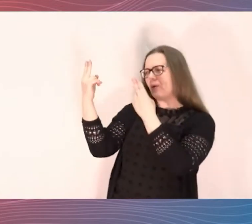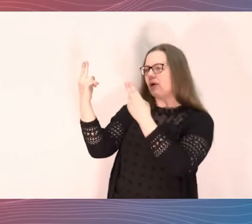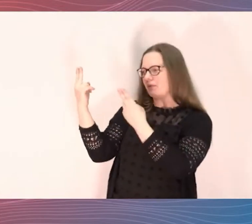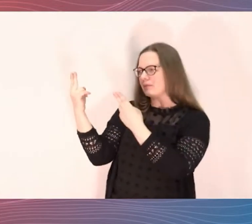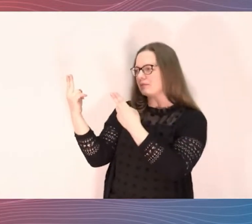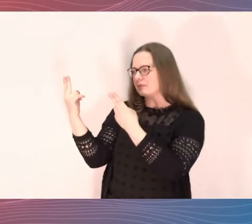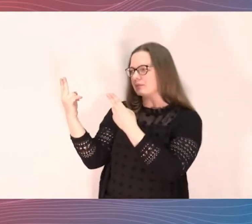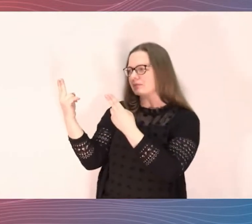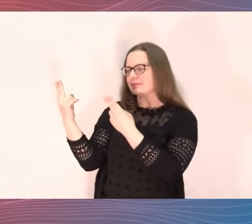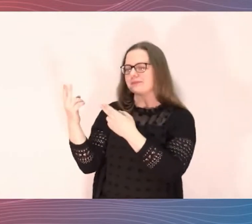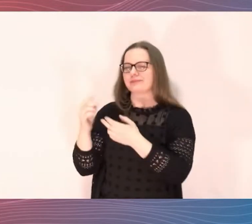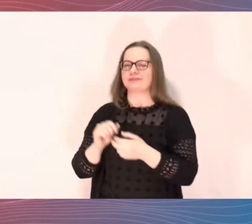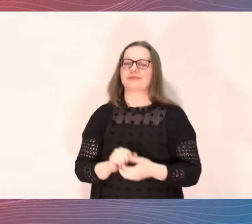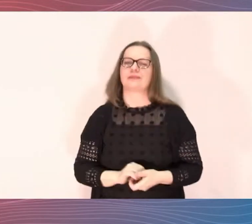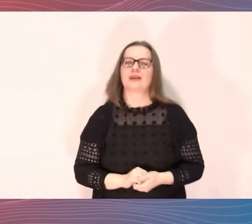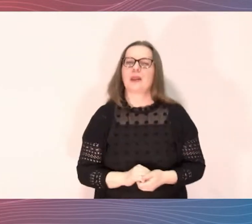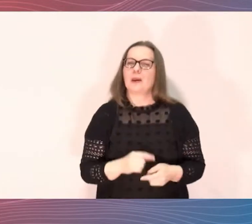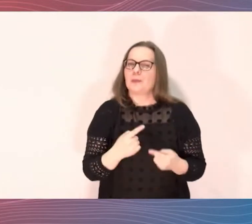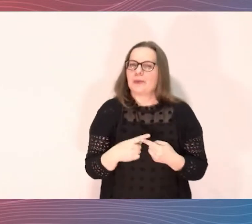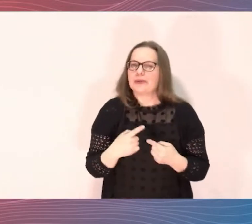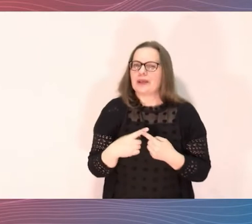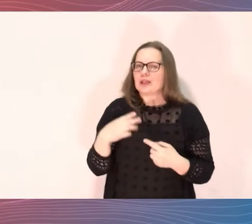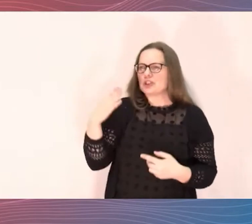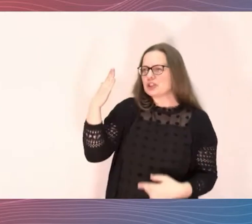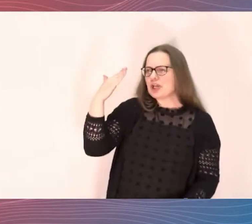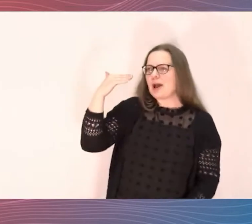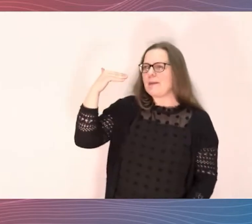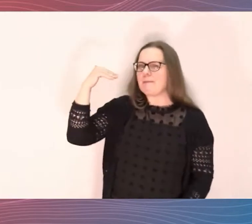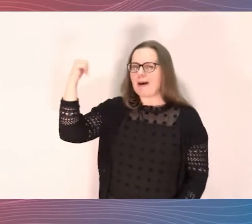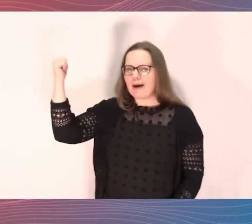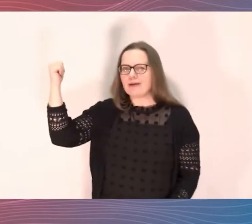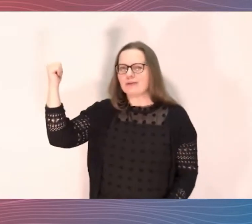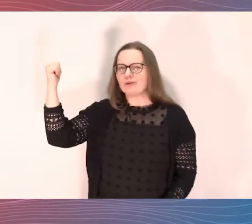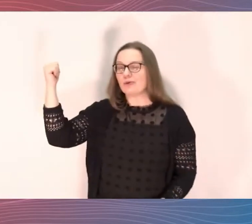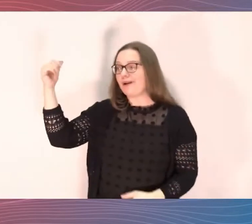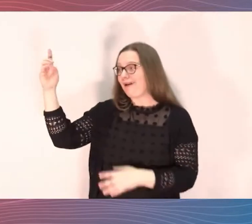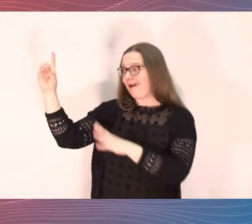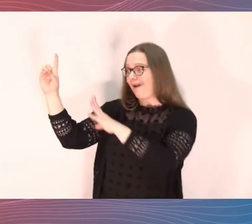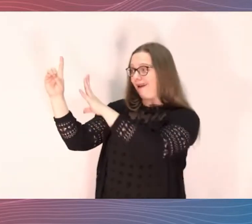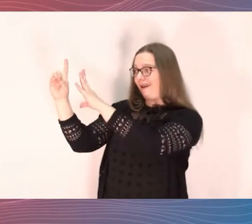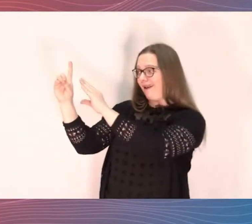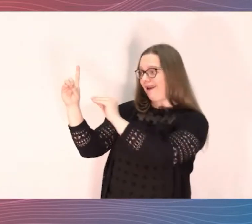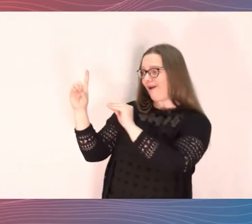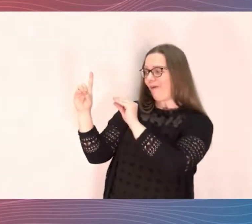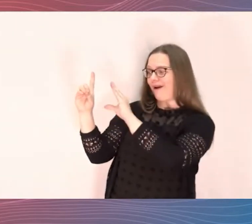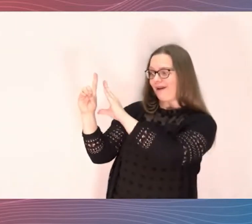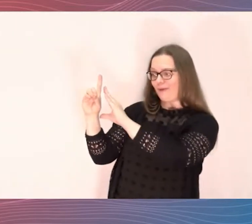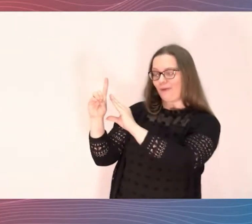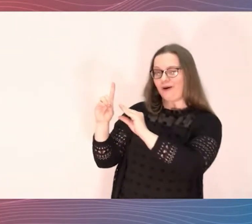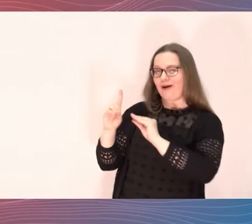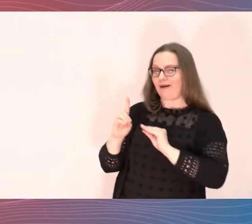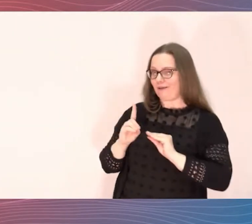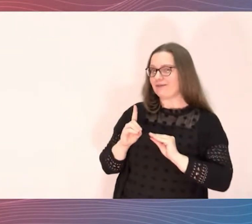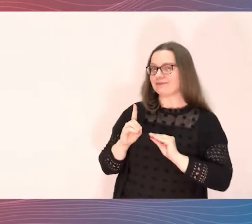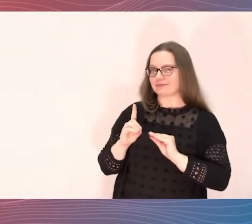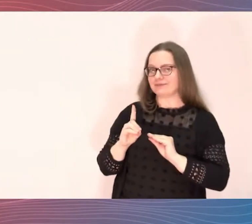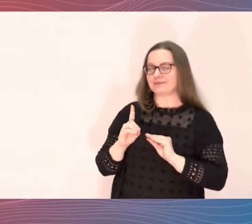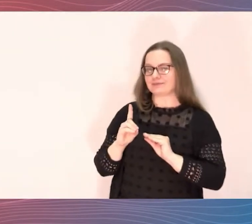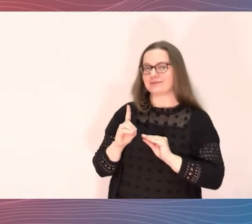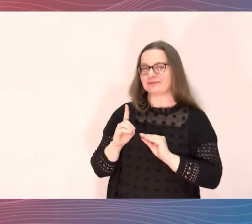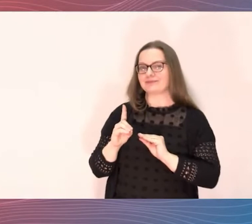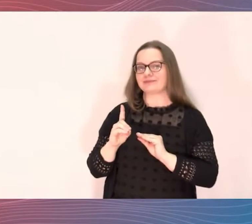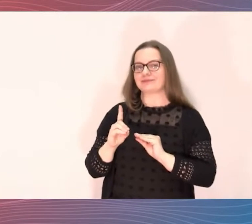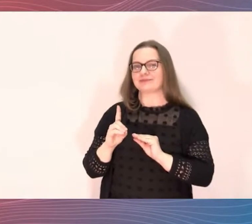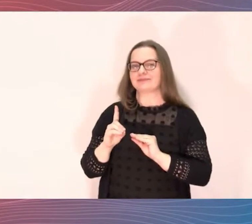expectativa de que nós fôssemos chamados para quê? Para sermos conformados no molde do Seu Filho.